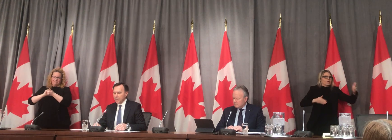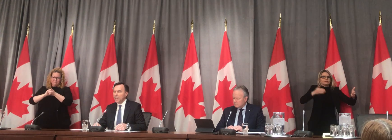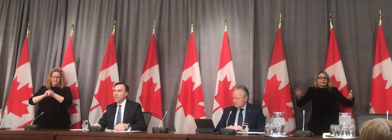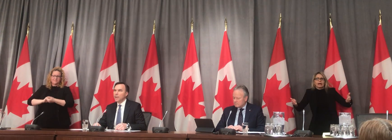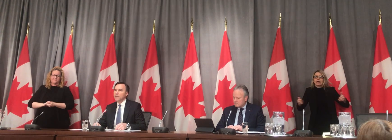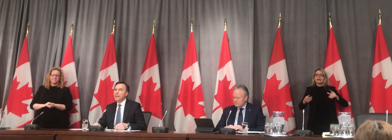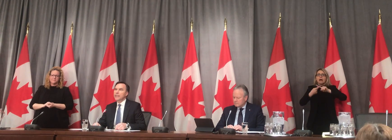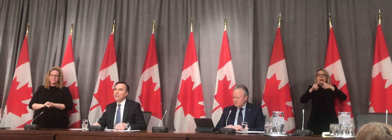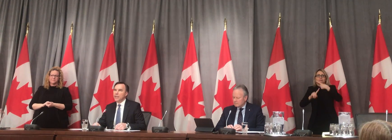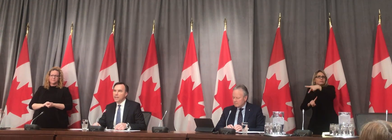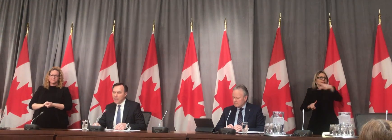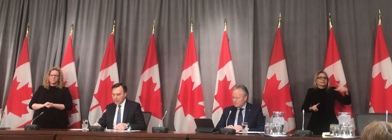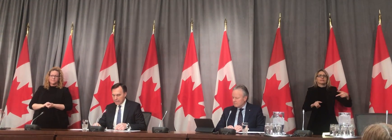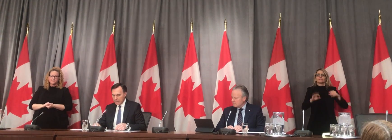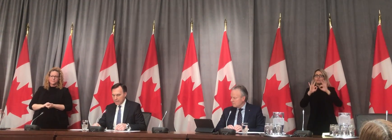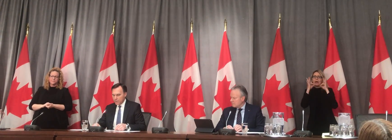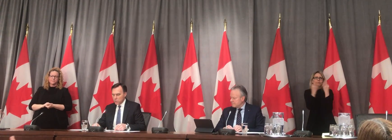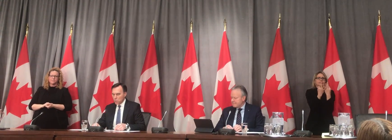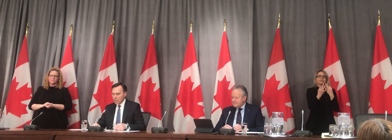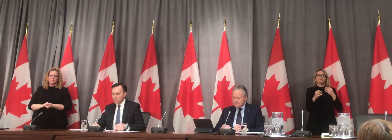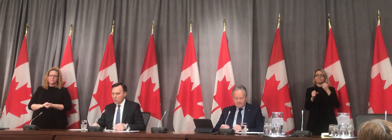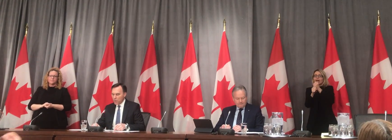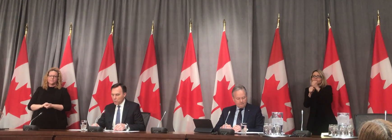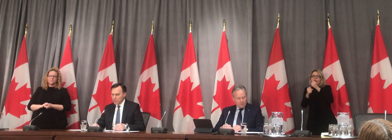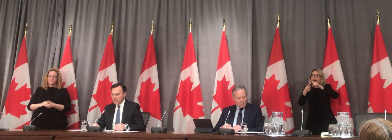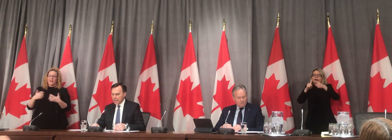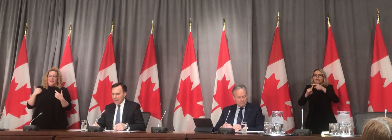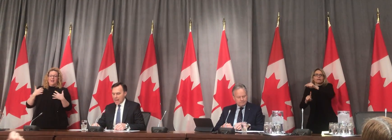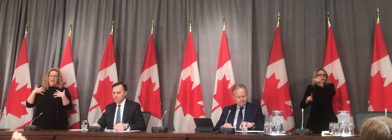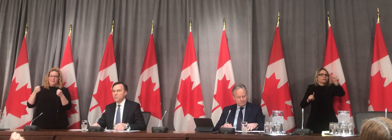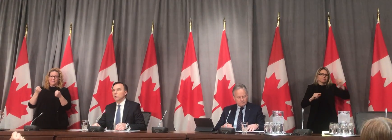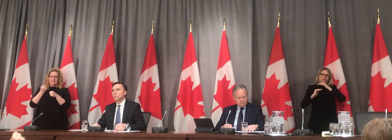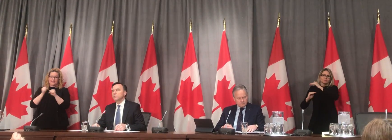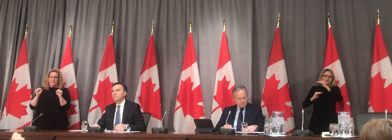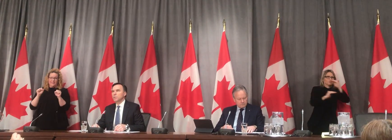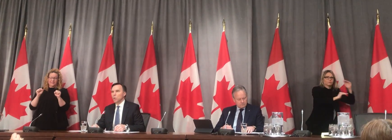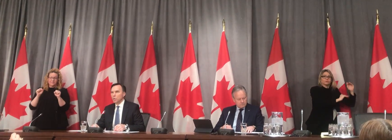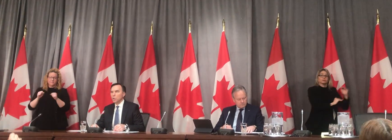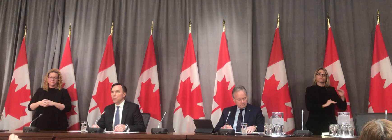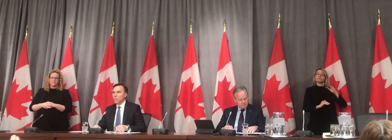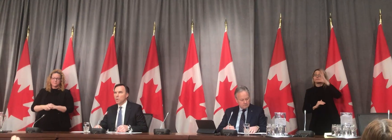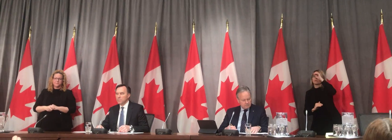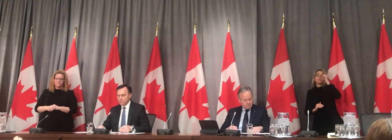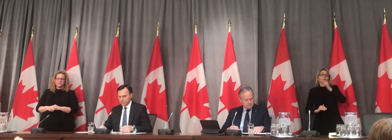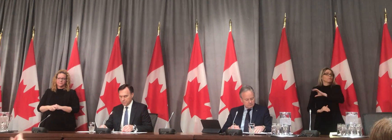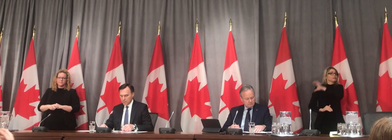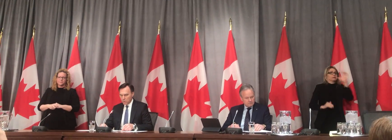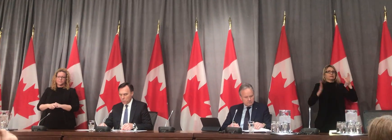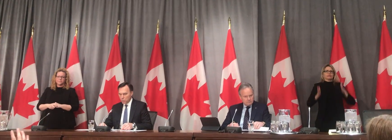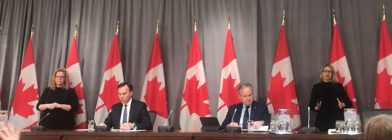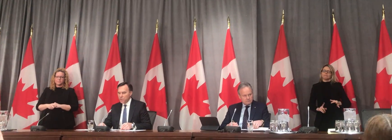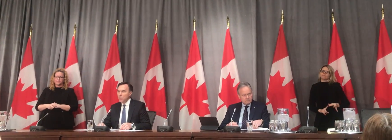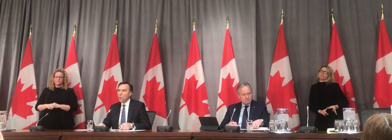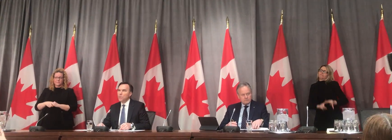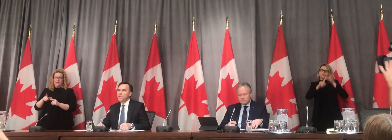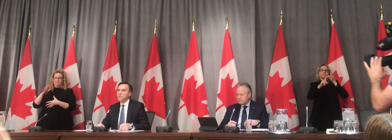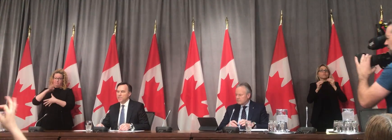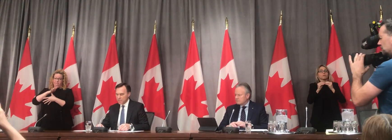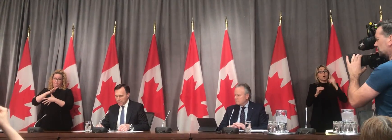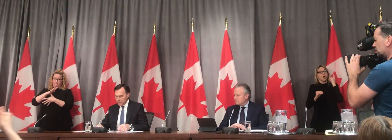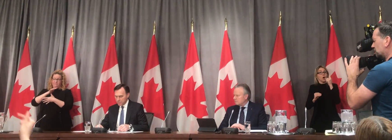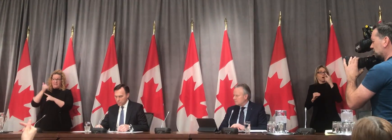sécurité des Canadiens et des Canadiennes sont la priorité absolue de notre gouvernement. Nous